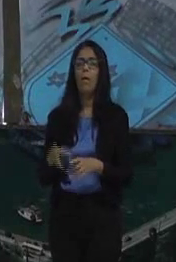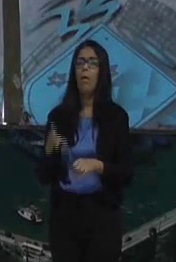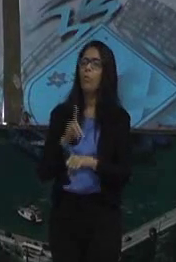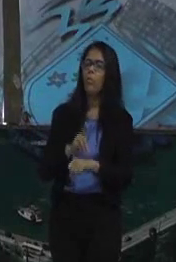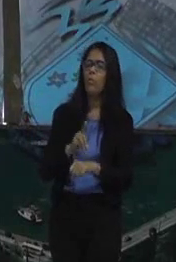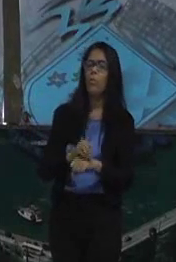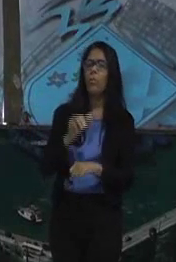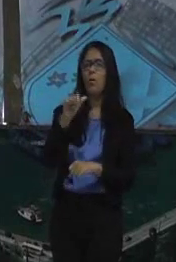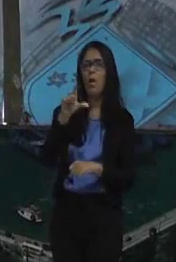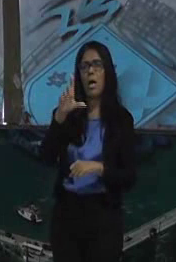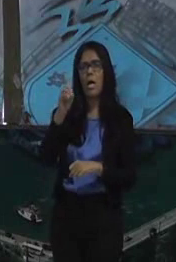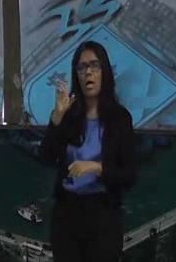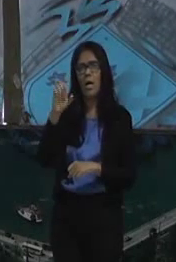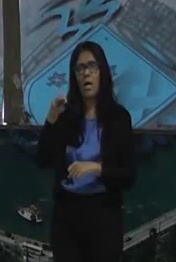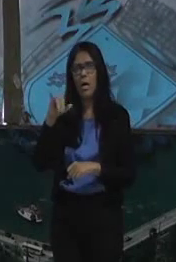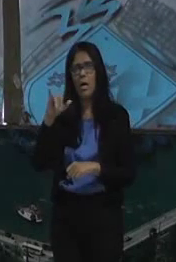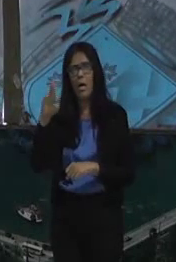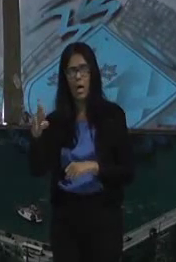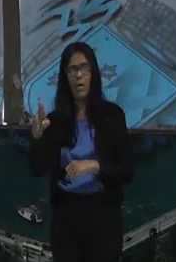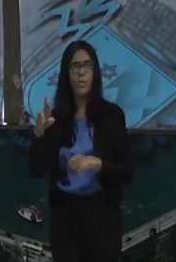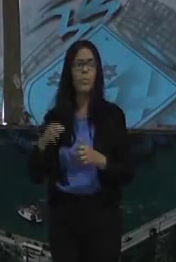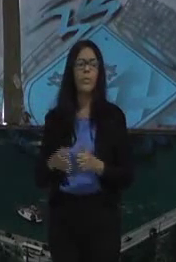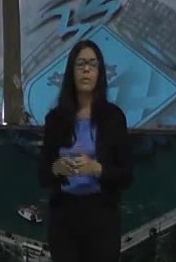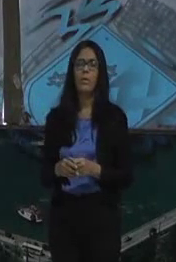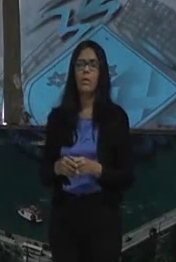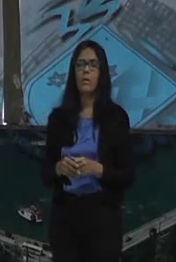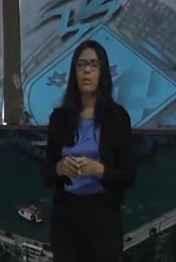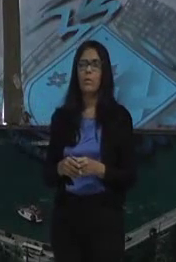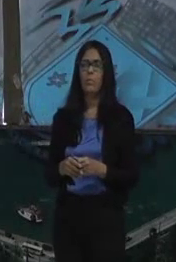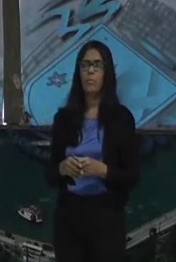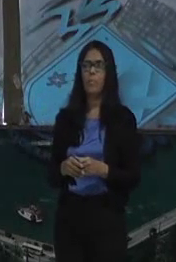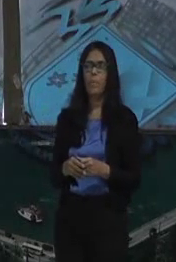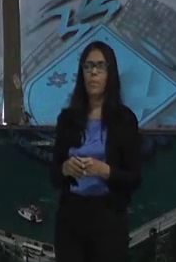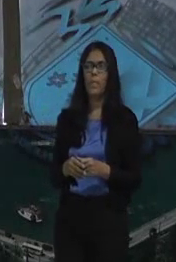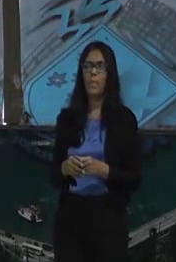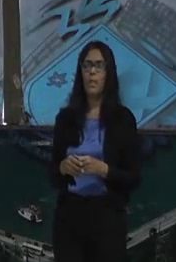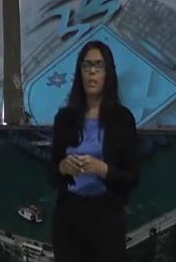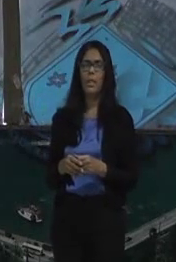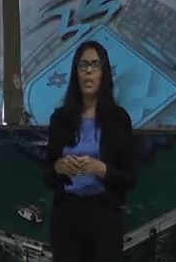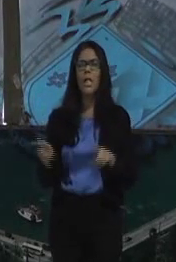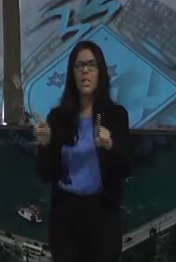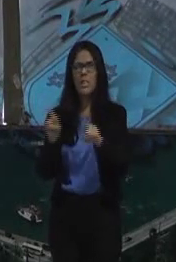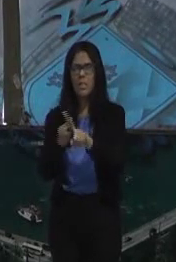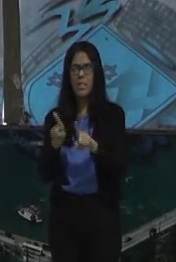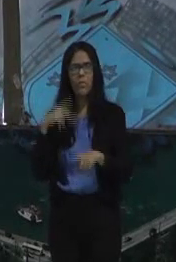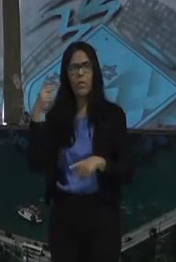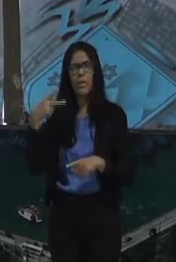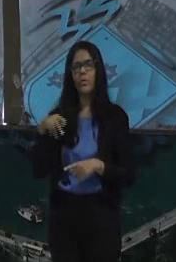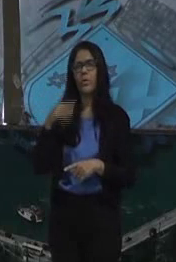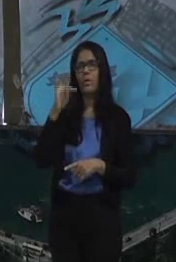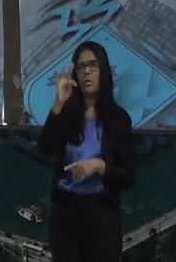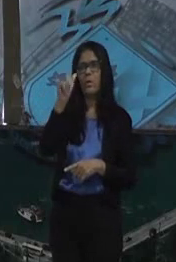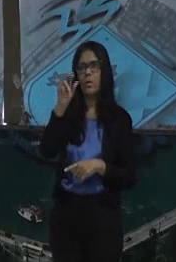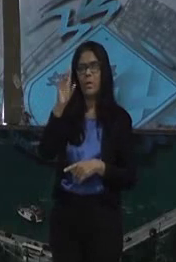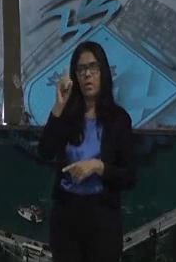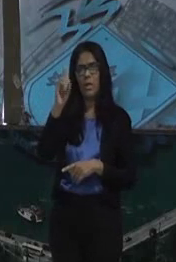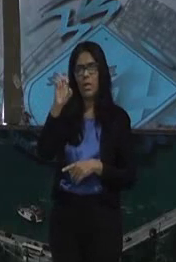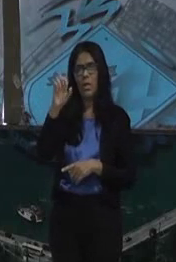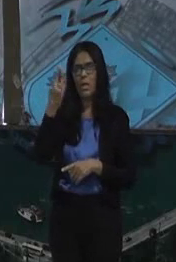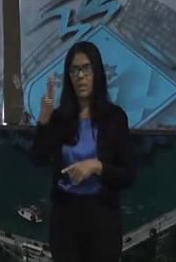Abraão, está ali também o meu grande vereador Tadeu, aqui